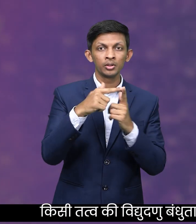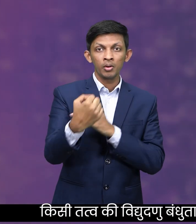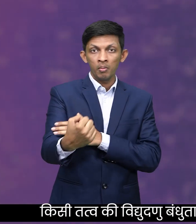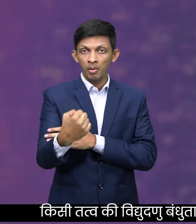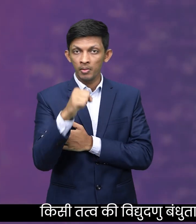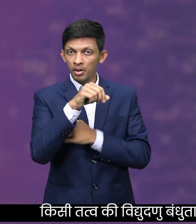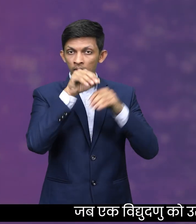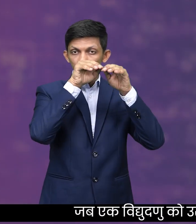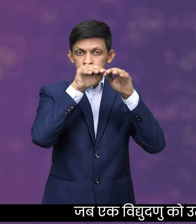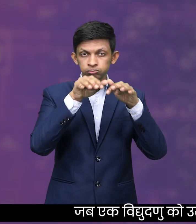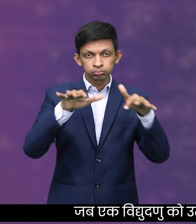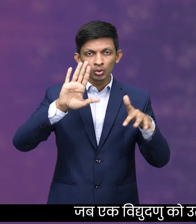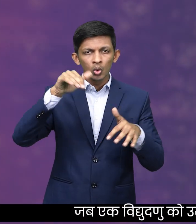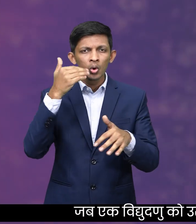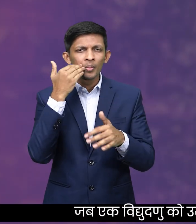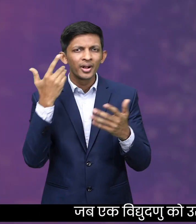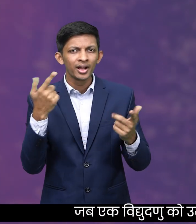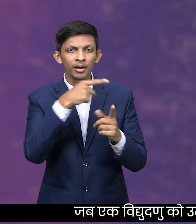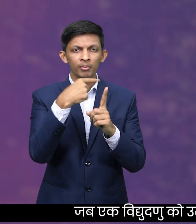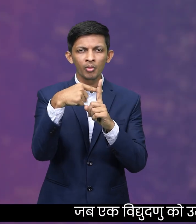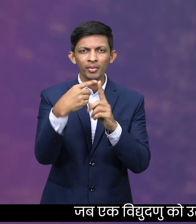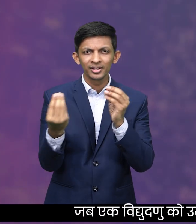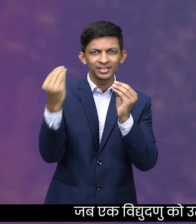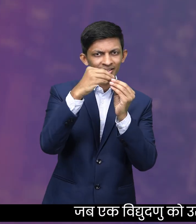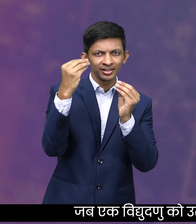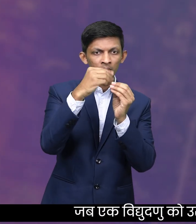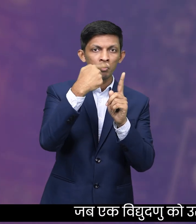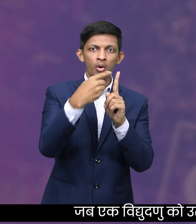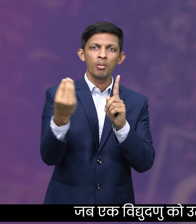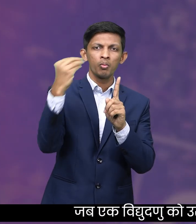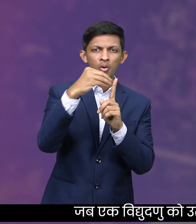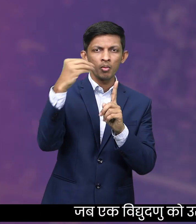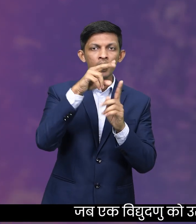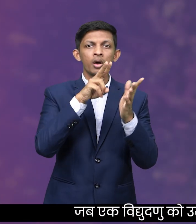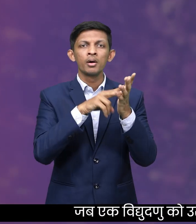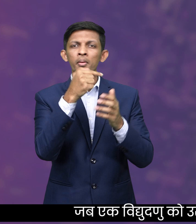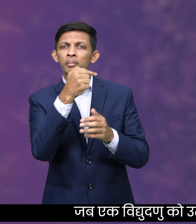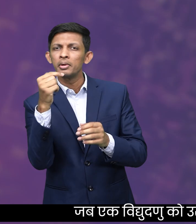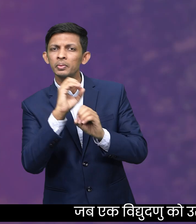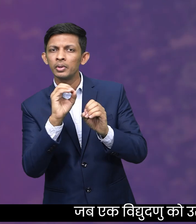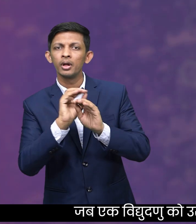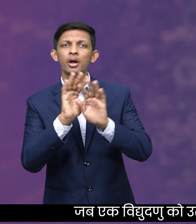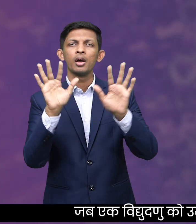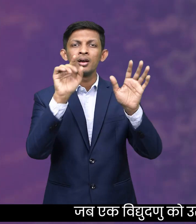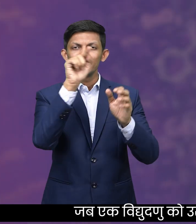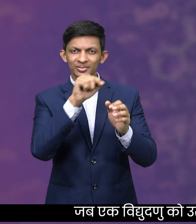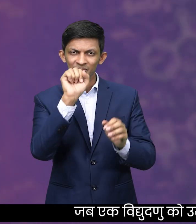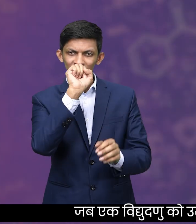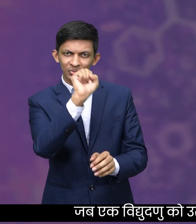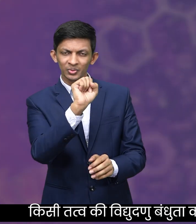है। जब एक विद्युत अणु को उसके तटस्थ गैसीय परमाणु में जोड़ा जाता है,